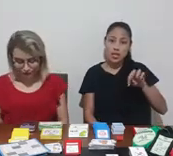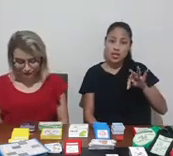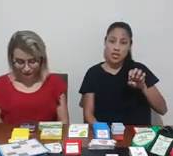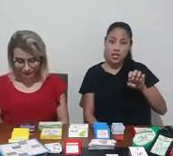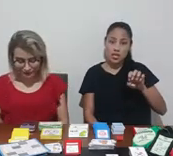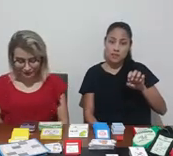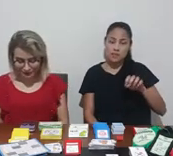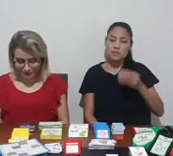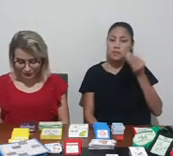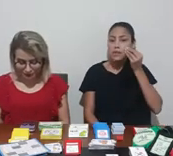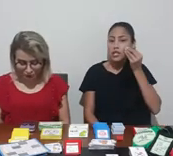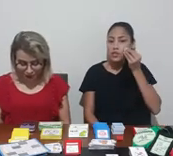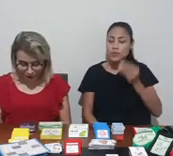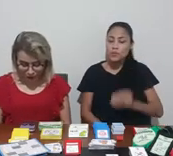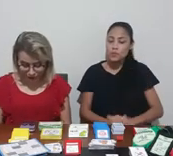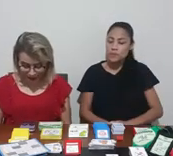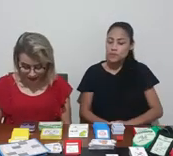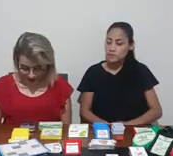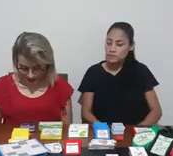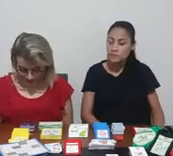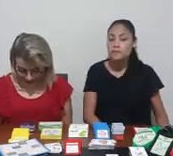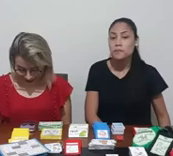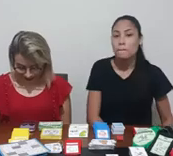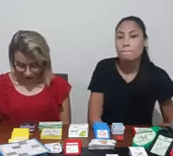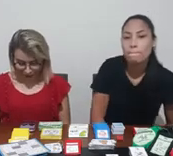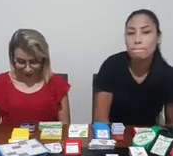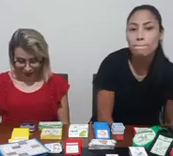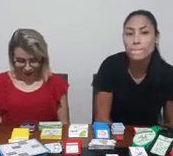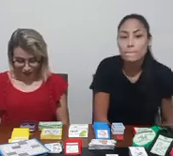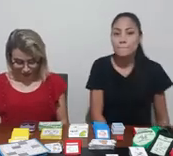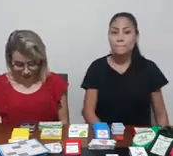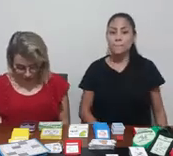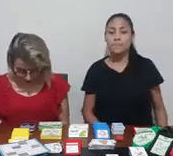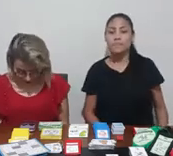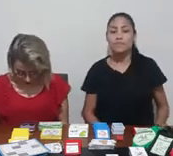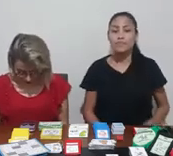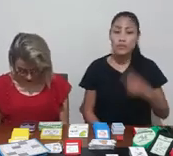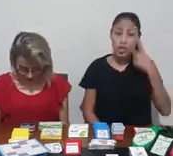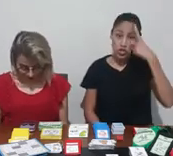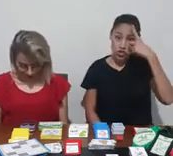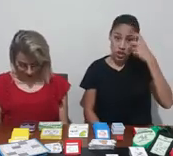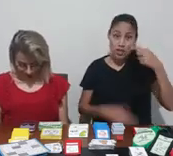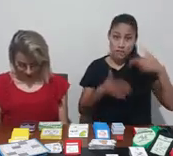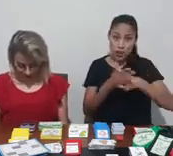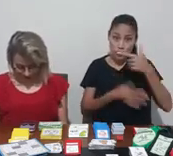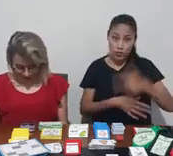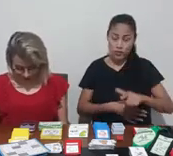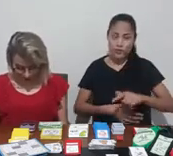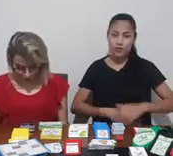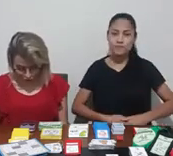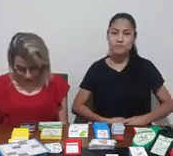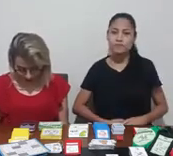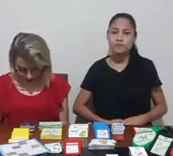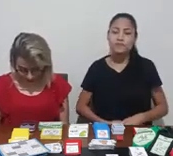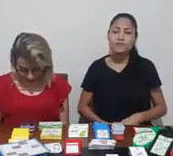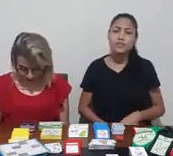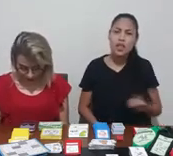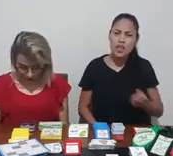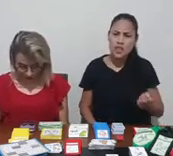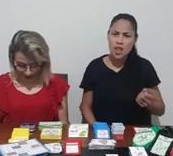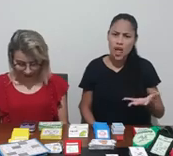beijo para todos. Ah, tá. Então, vamos lá, a Jeane repetiu aqui a pergunta. Sobre os